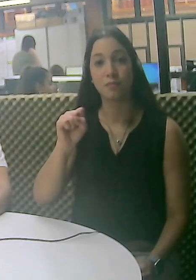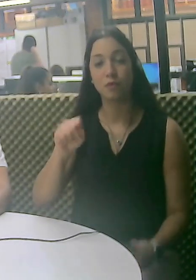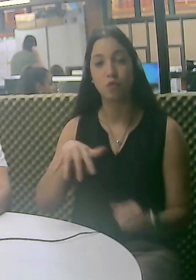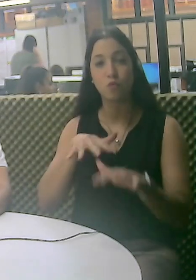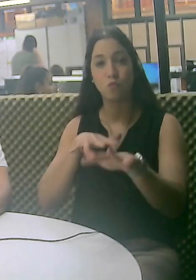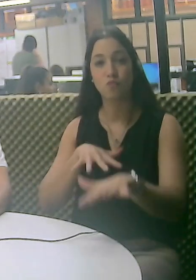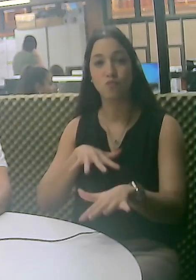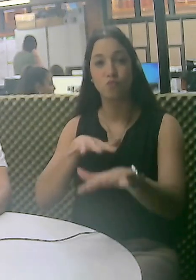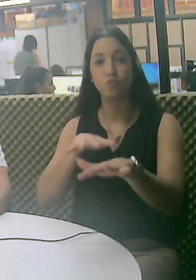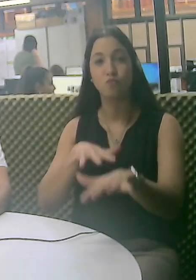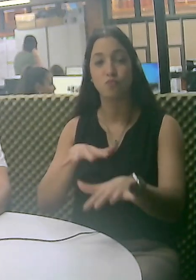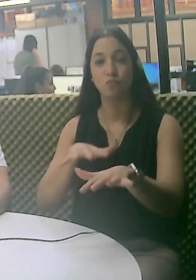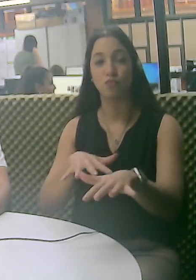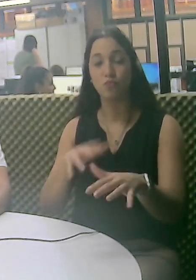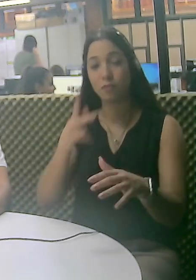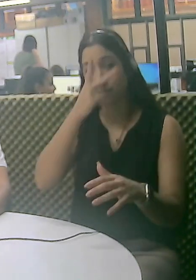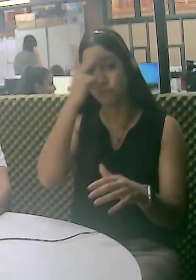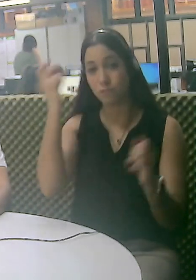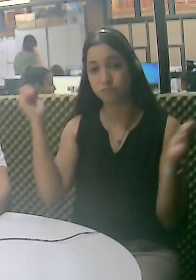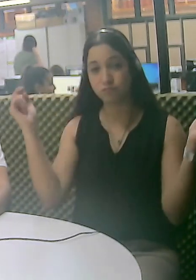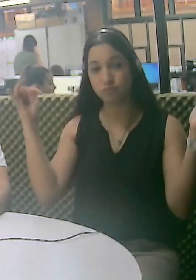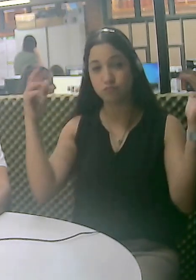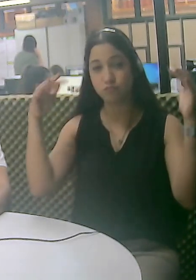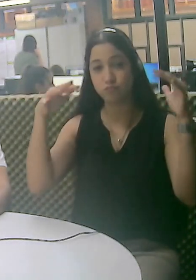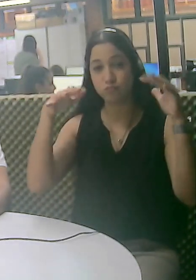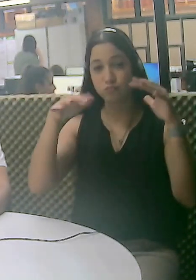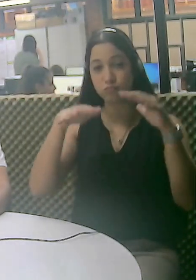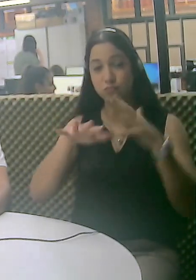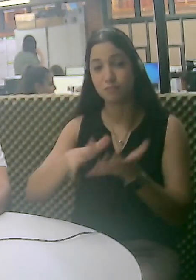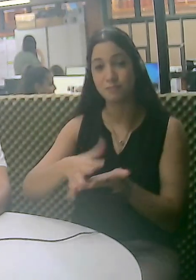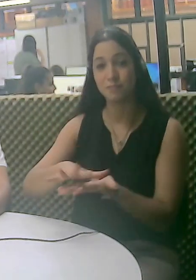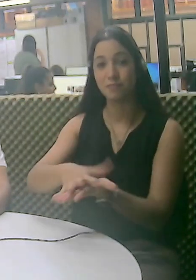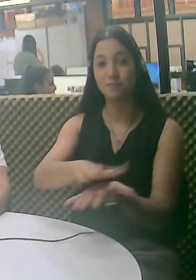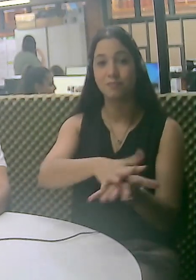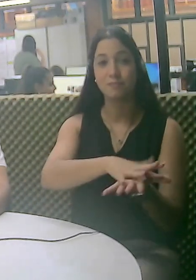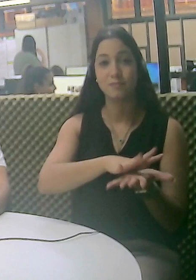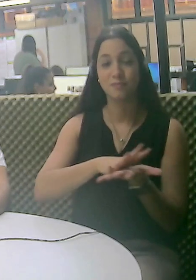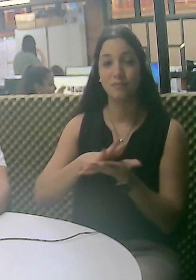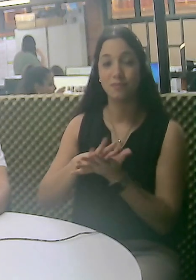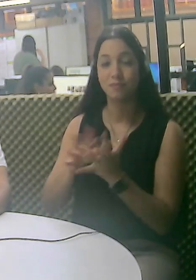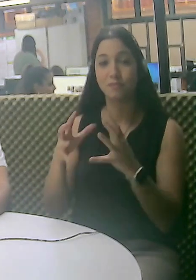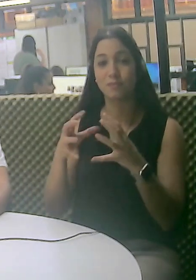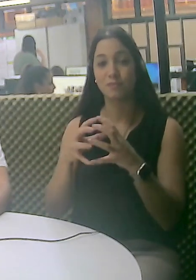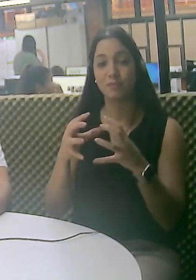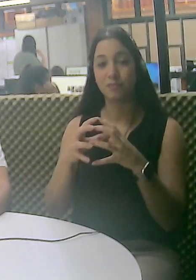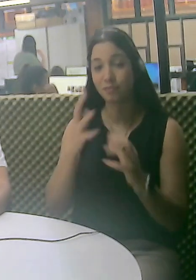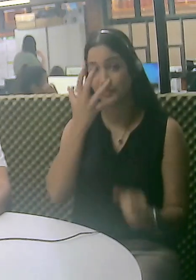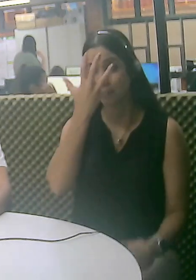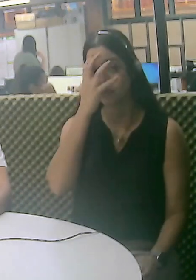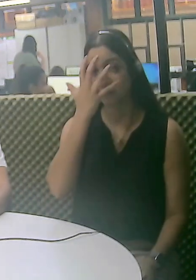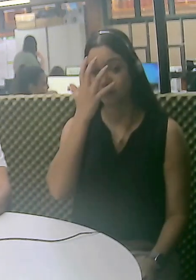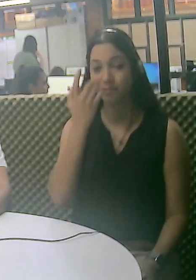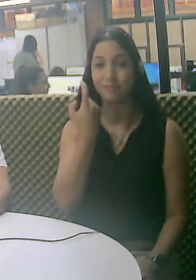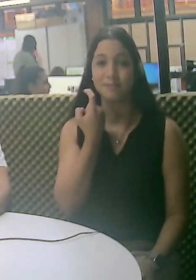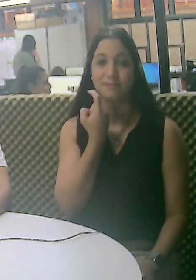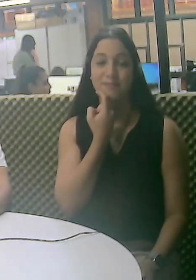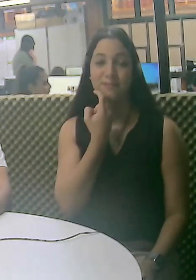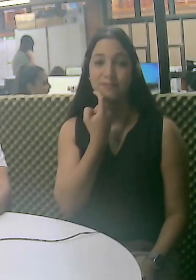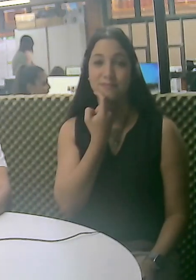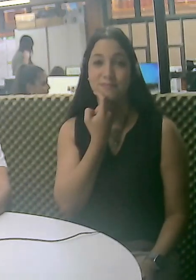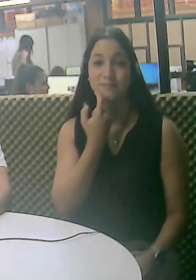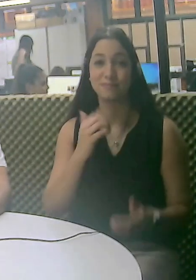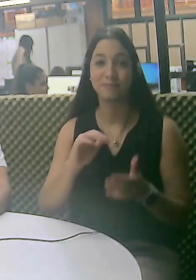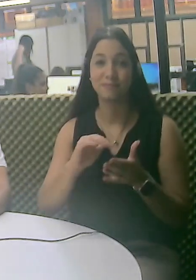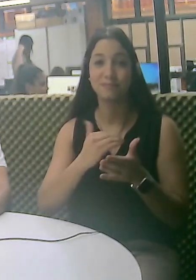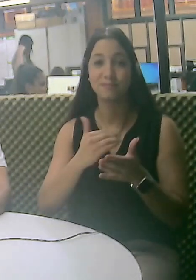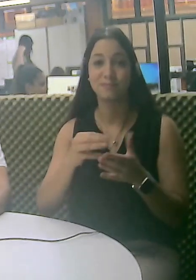já está pronta para receber os foliões e os desfiles das escolas de samba e blocos carnavalescos. Nesta sexta-feira, a